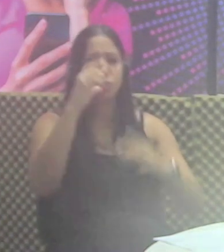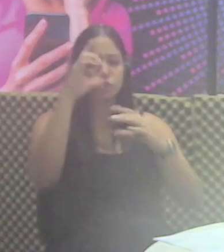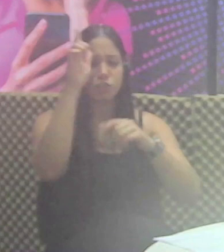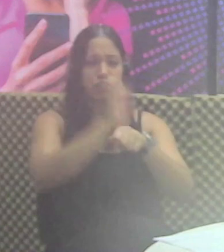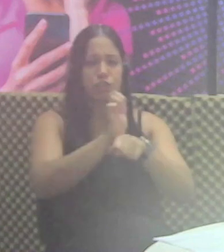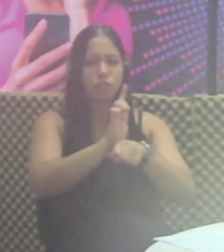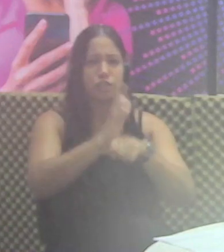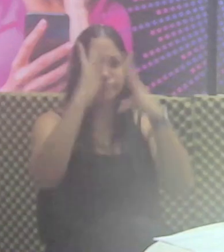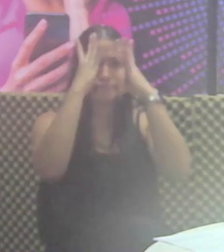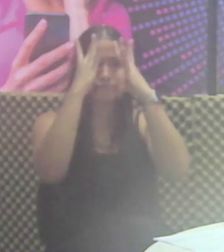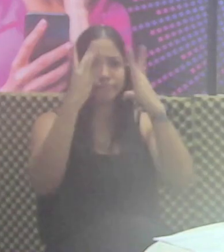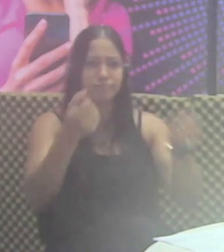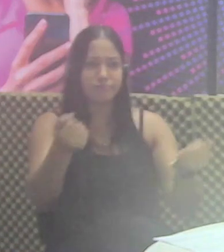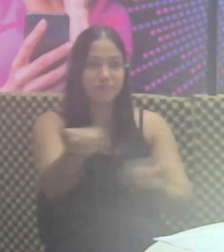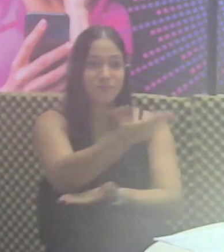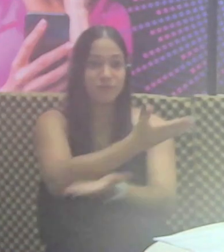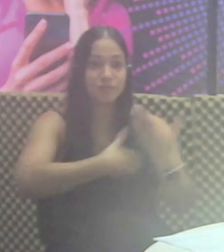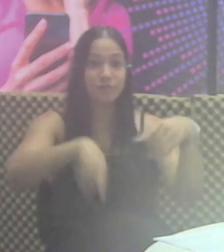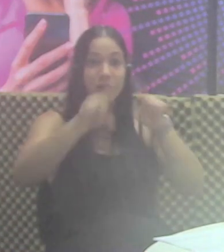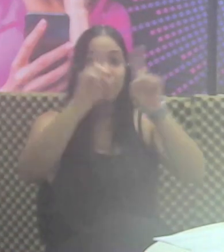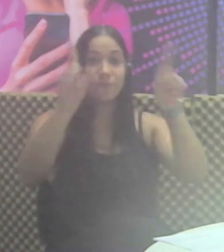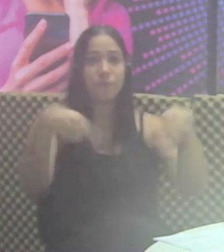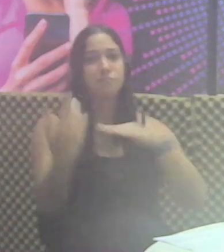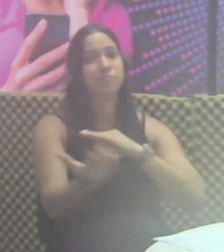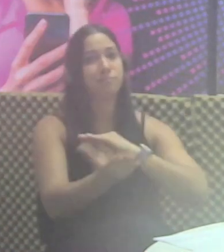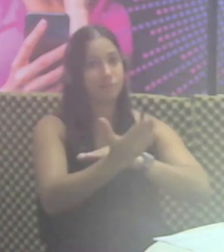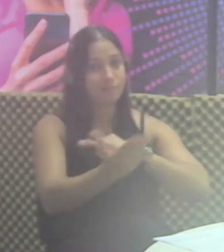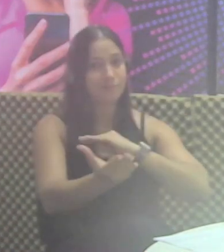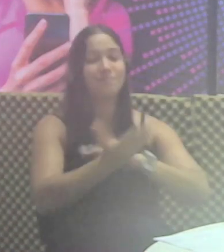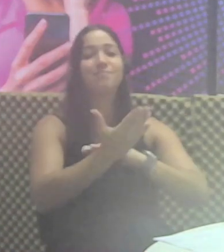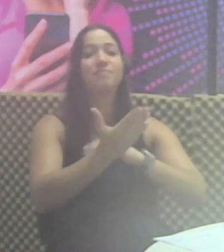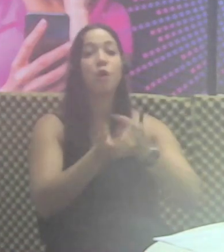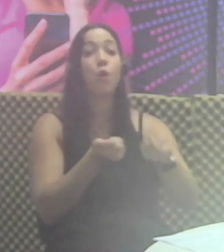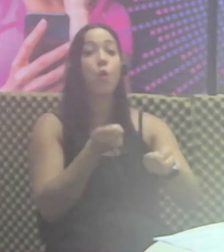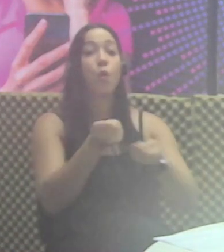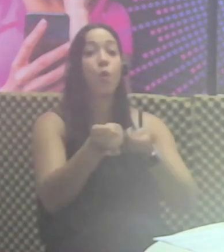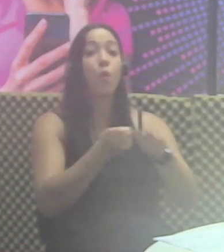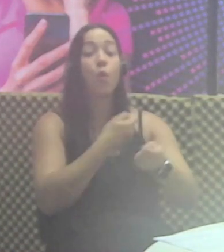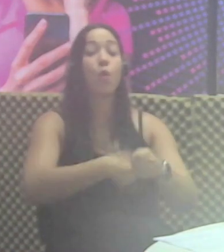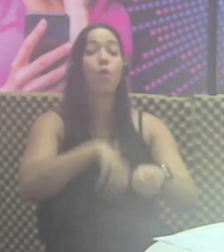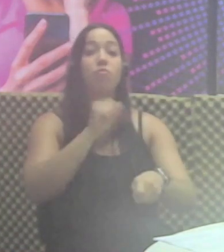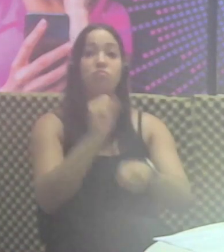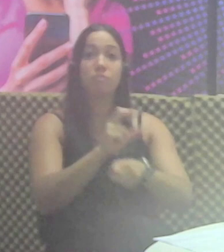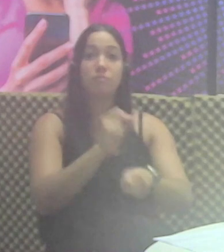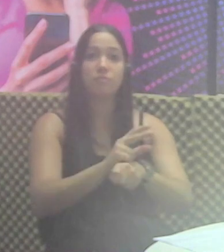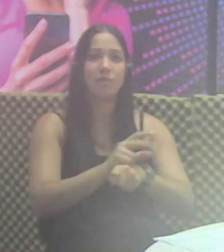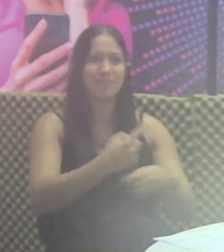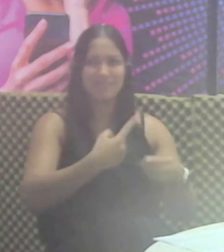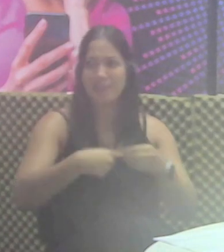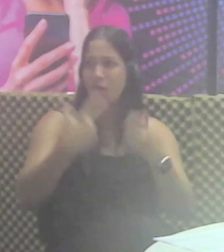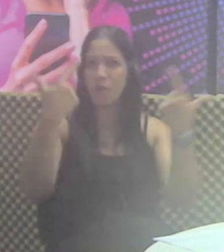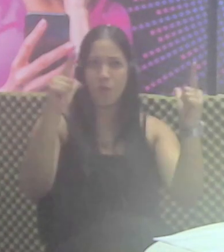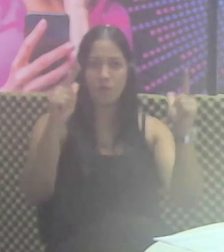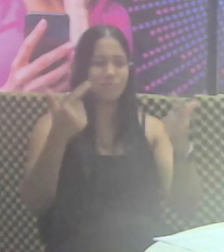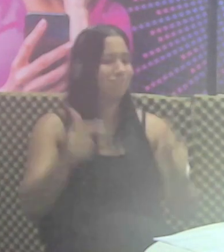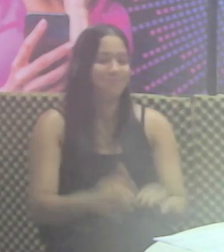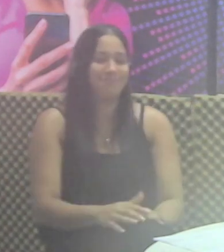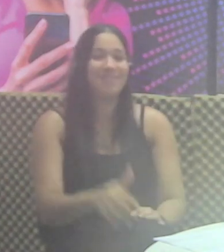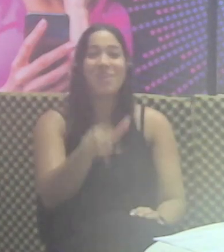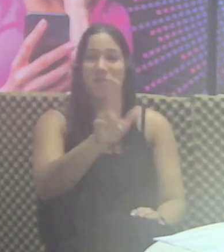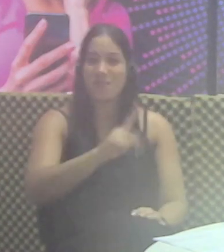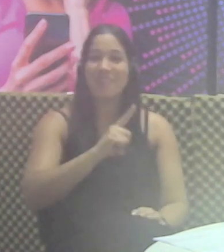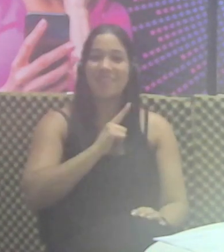para envolver funcionários e nos ajudar no controle do vetor. Não é toda cidade que tem. Uberlândia tem uma coleta de